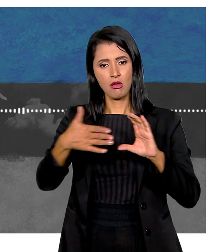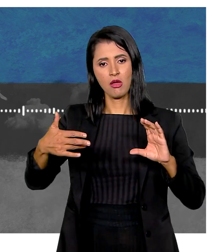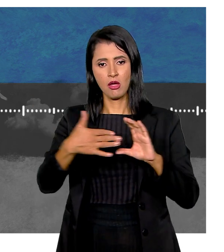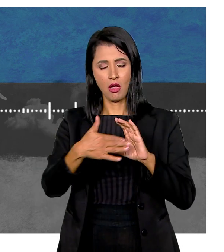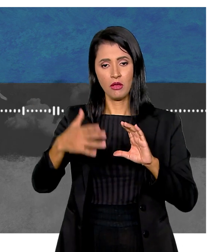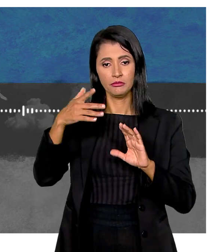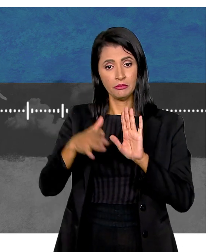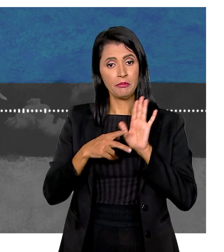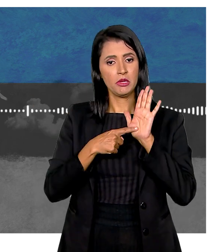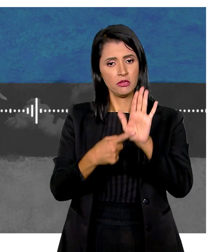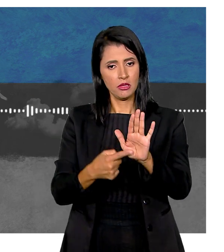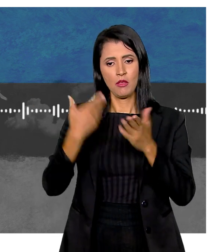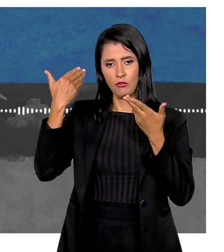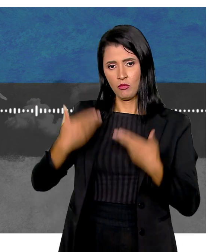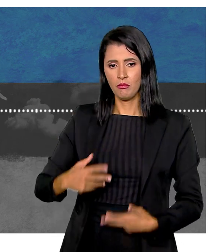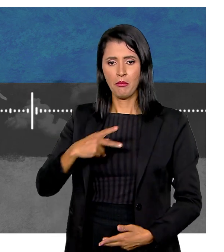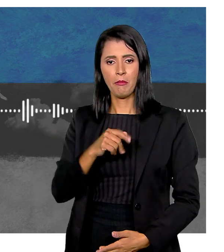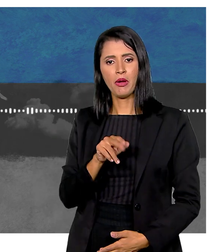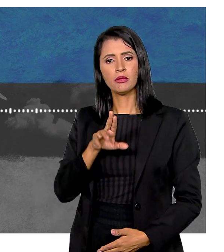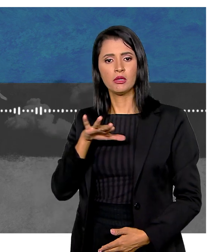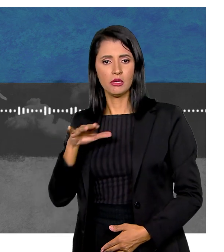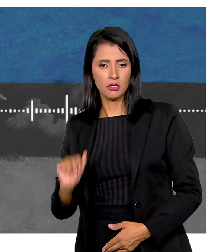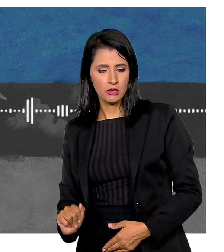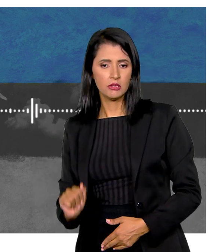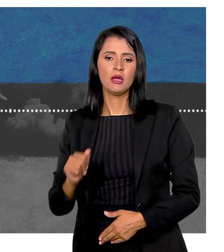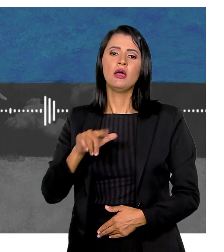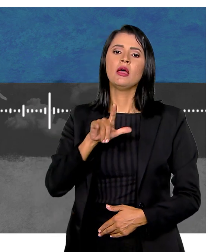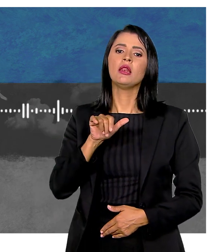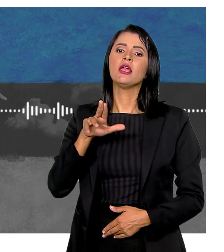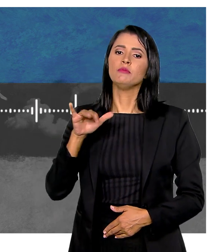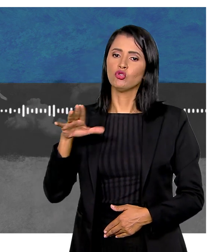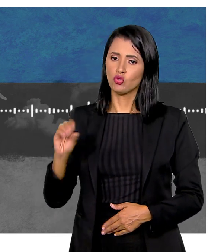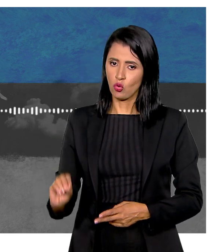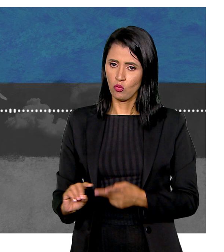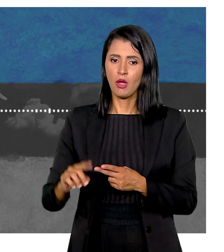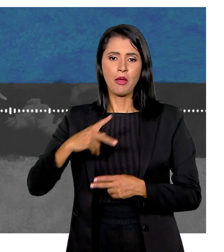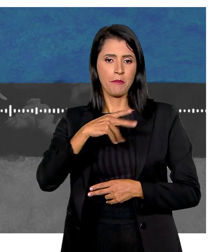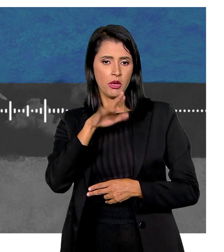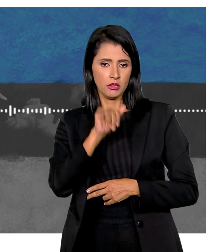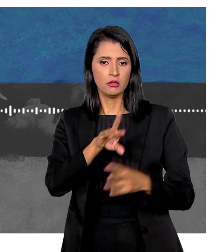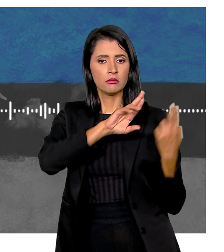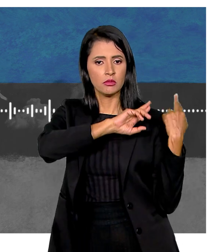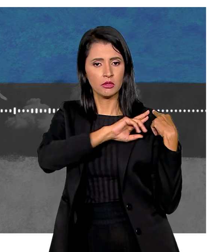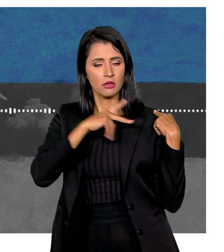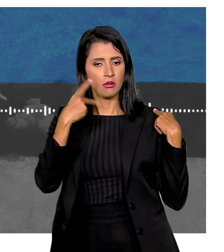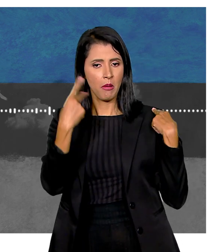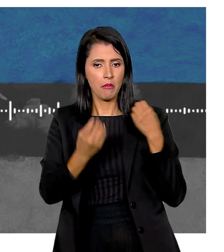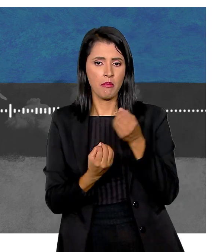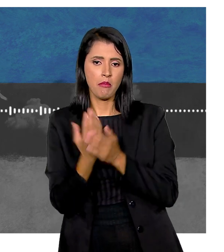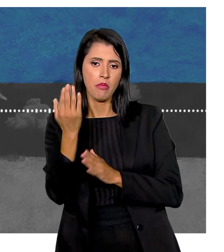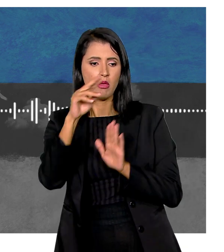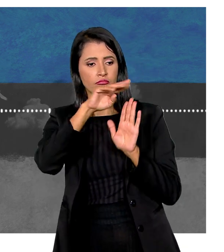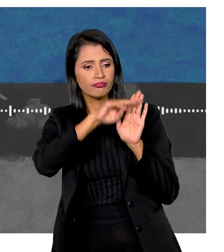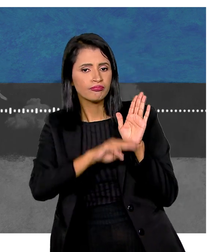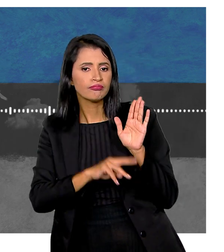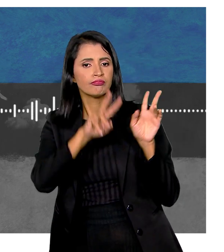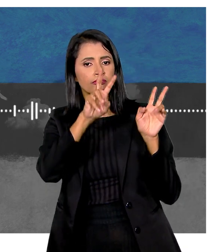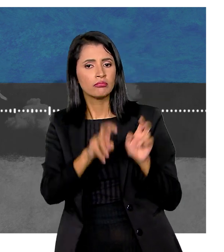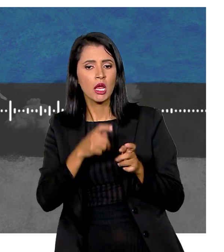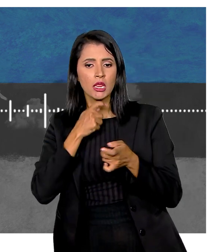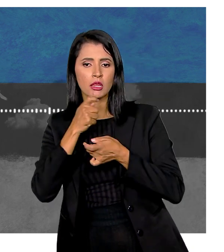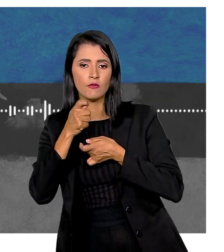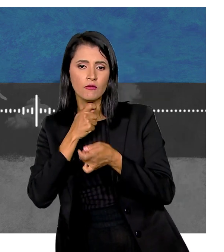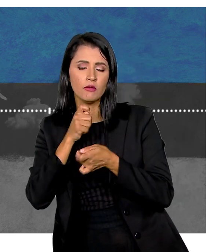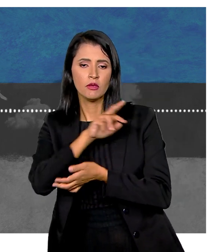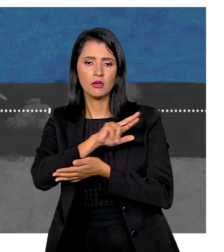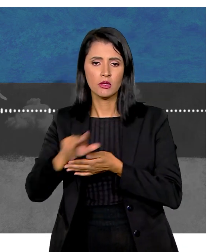Histórias raras É idealizado E apresentado Por mim Patrícia Serrão E Leiberson Pedrosa A Patrícia Foi responsável Pela concepção De pauta